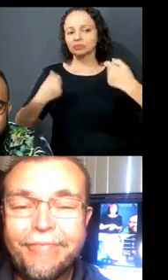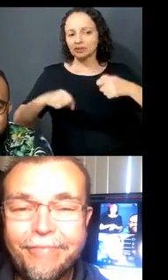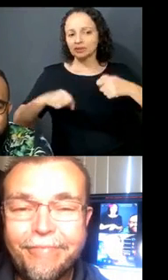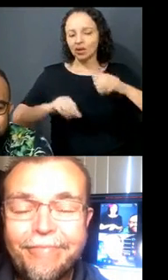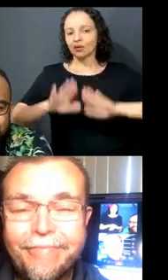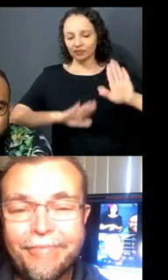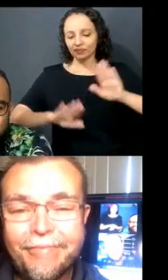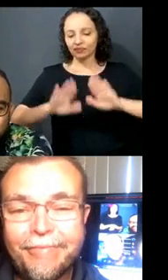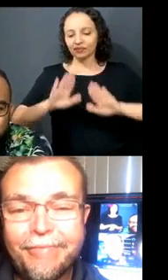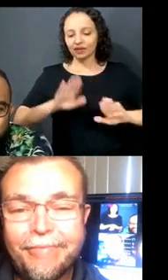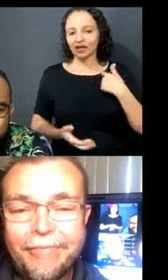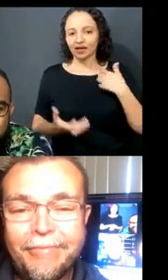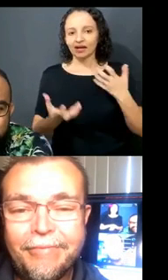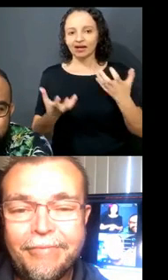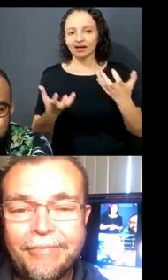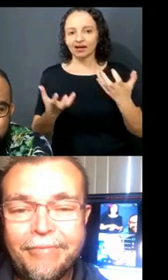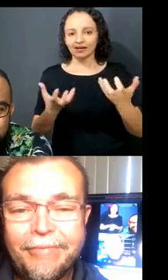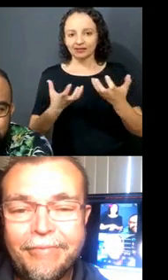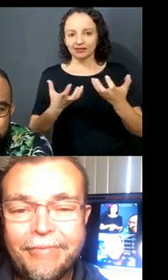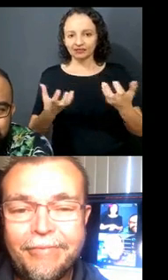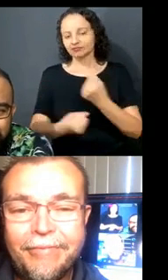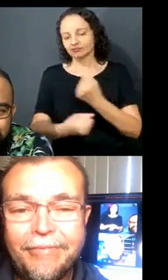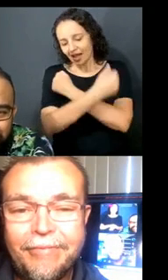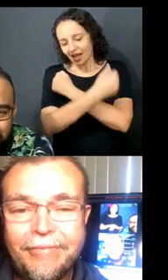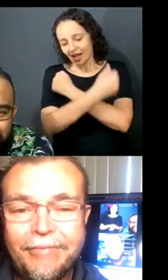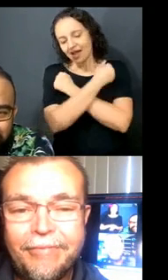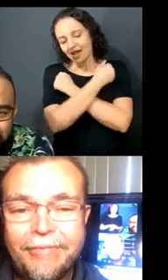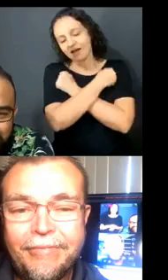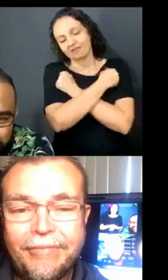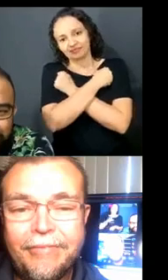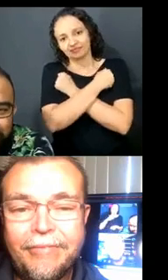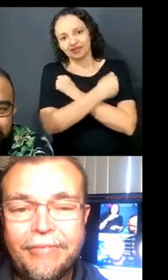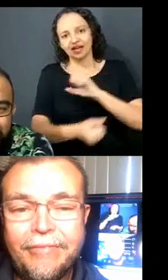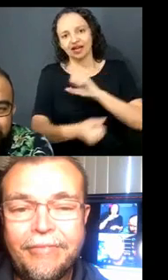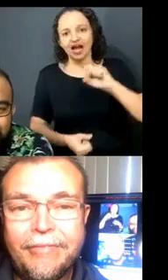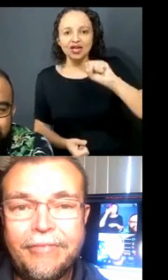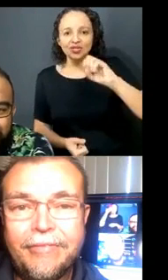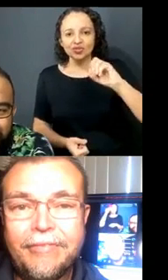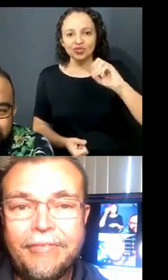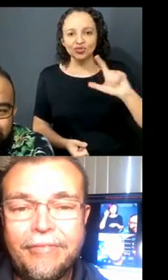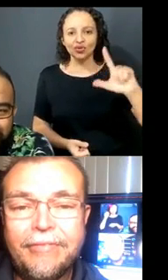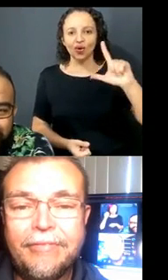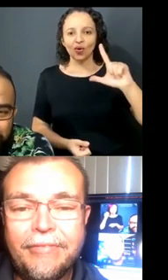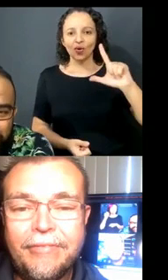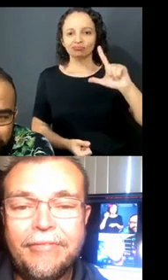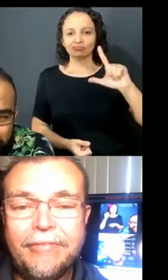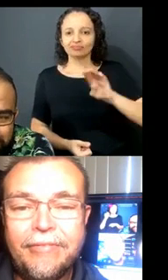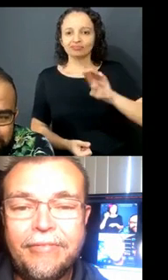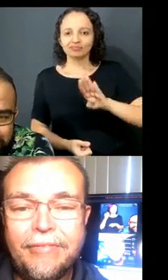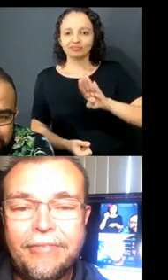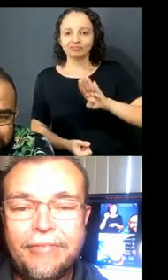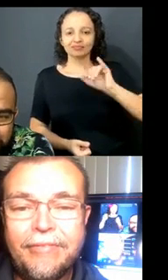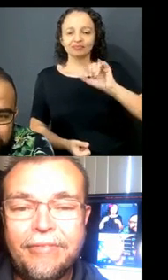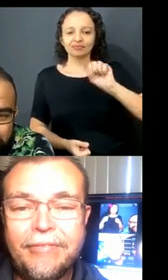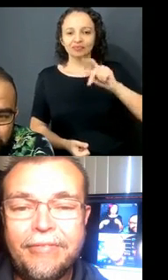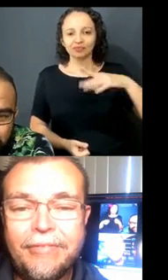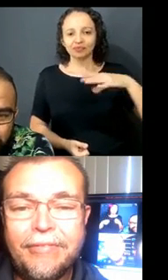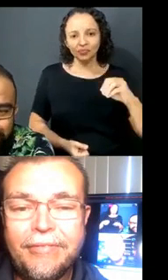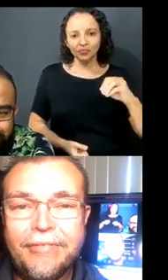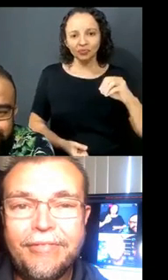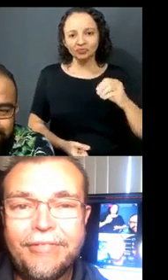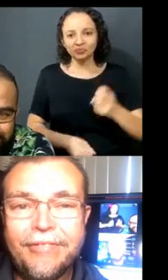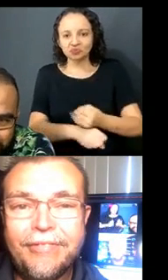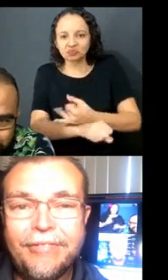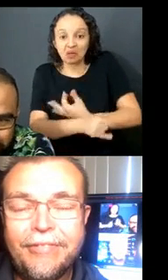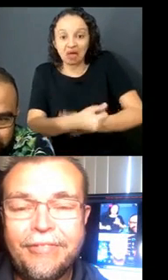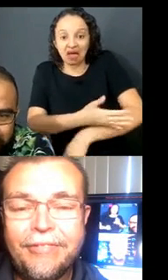prudência. Eu queria deixar o meu abraço aqui, a Sol Bispo, né? Ela deixou uma frase aqui, a intérprete se